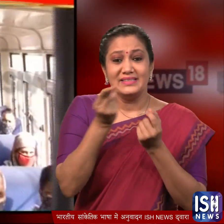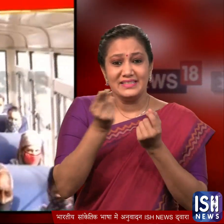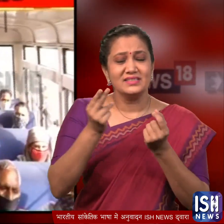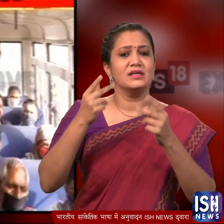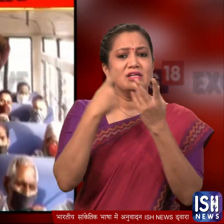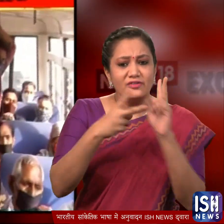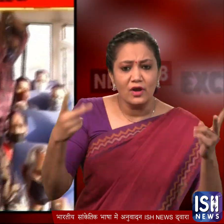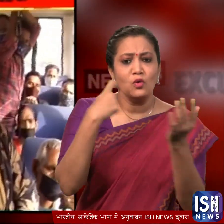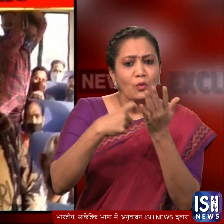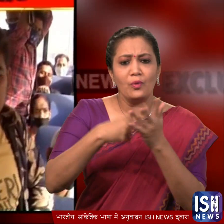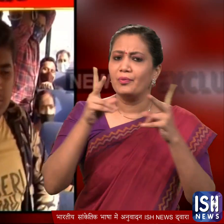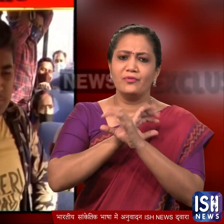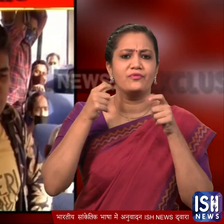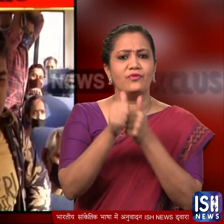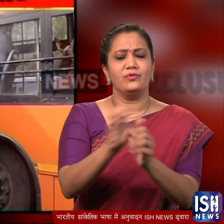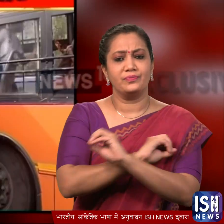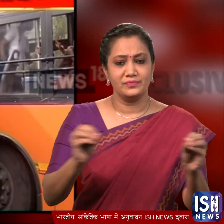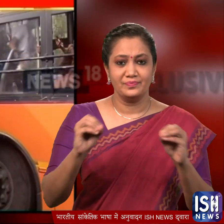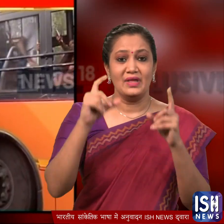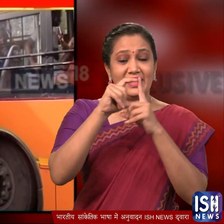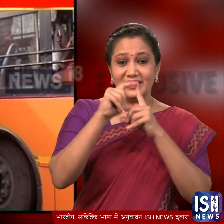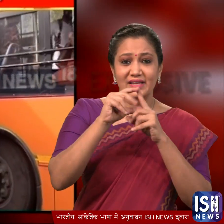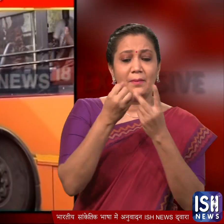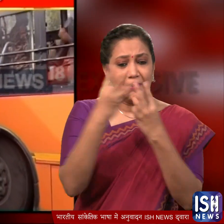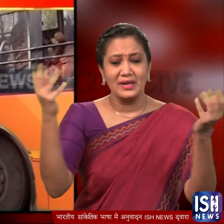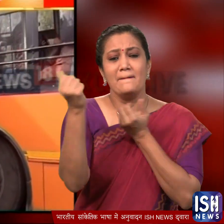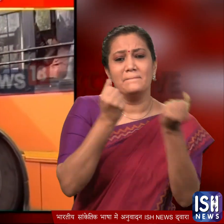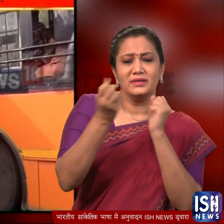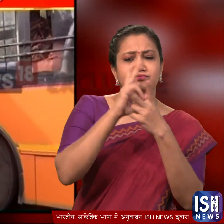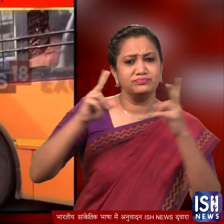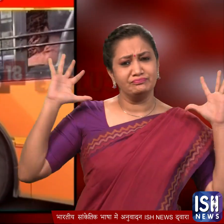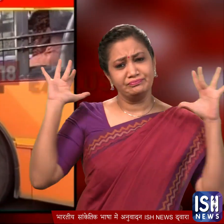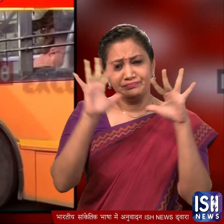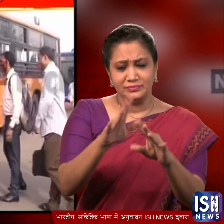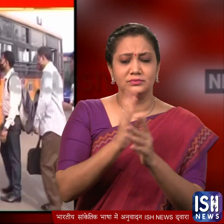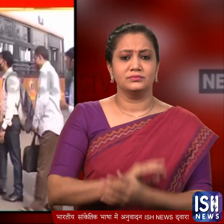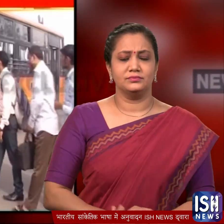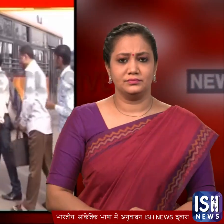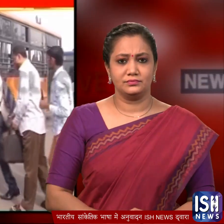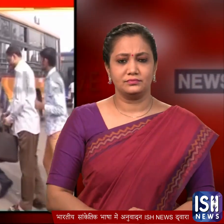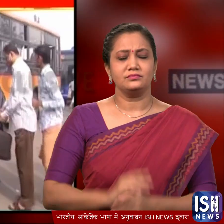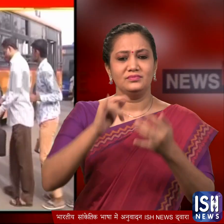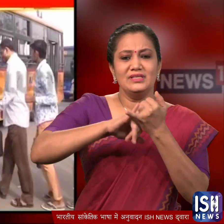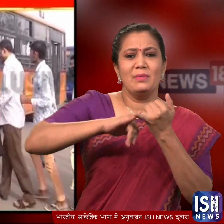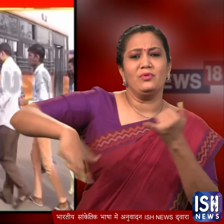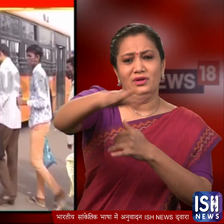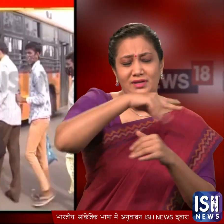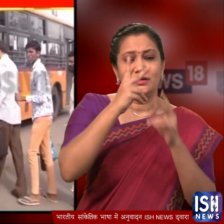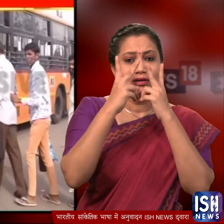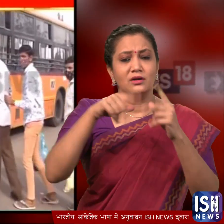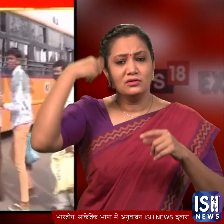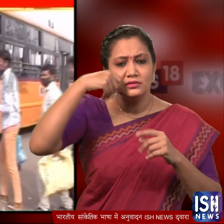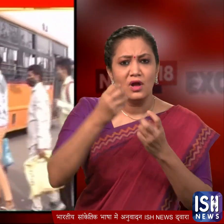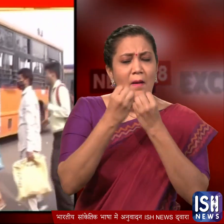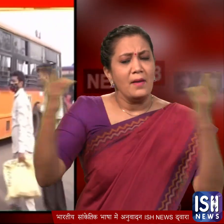करने वाले लोग कोरोना नियमों से बेपरवाह दिखे। राजधानी में चलने वाली कई बसों में लोगों की भारी भीड़ नजर आई। सीमापुरी इलाके से सामने